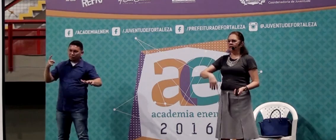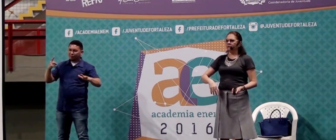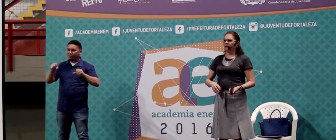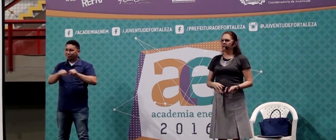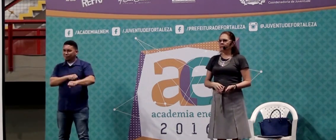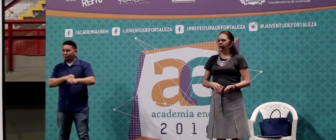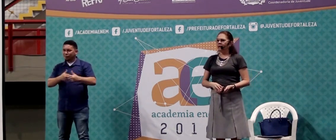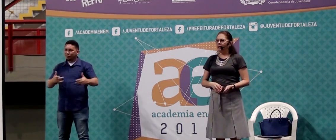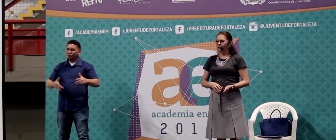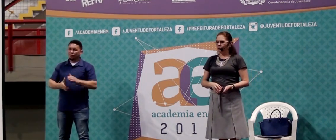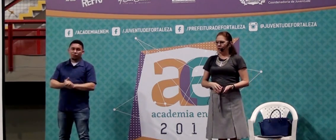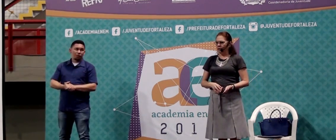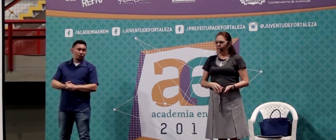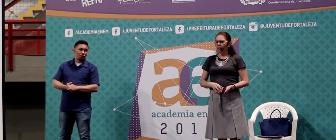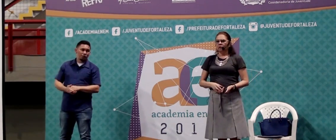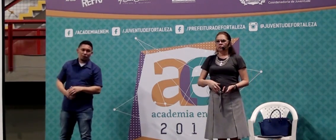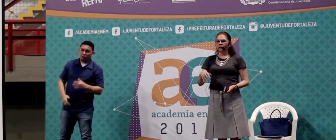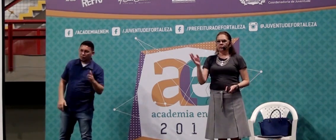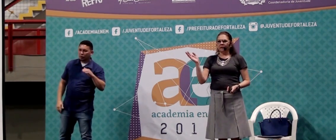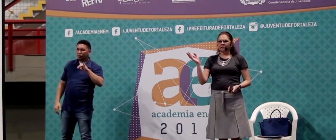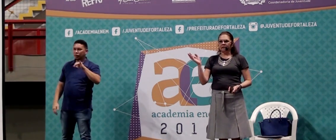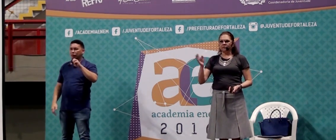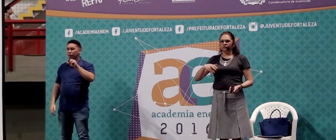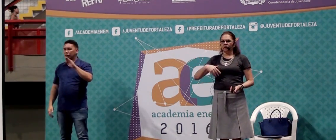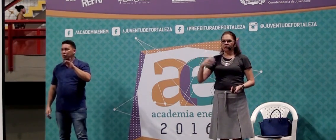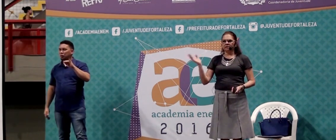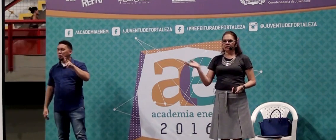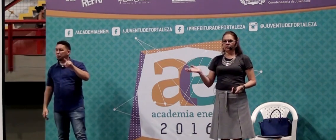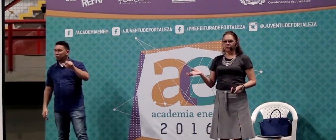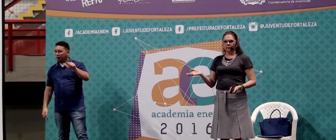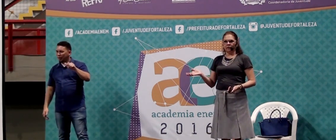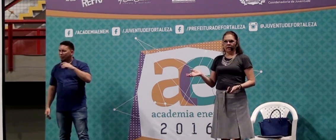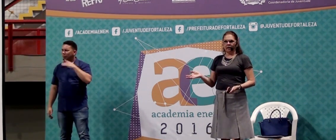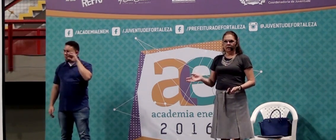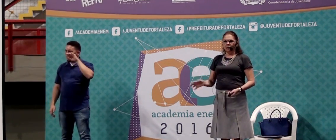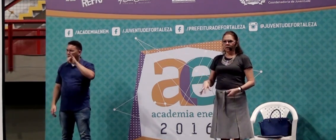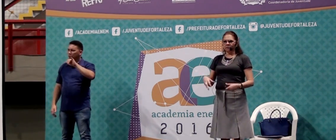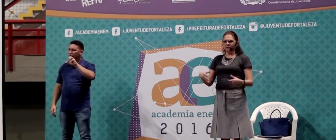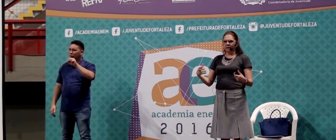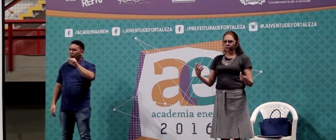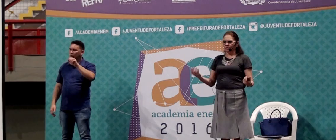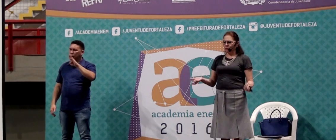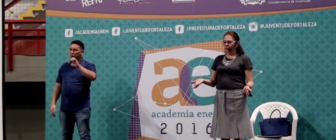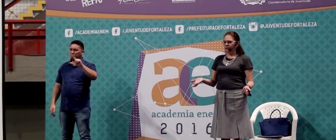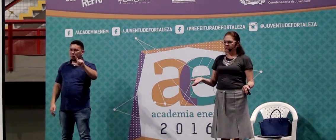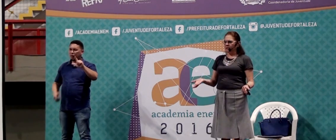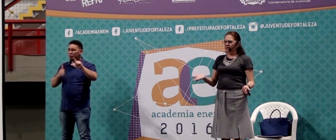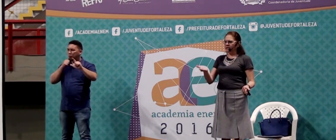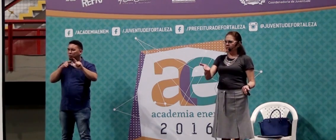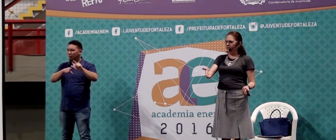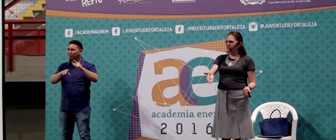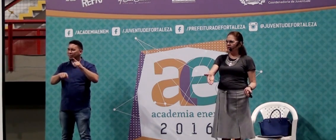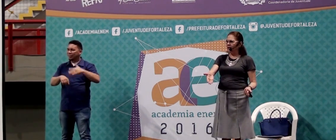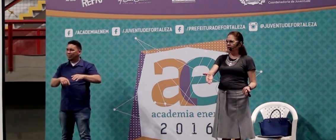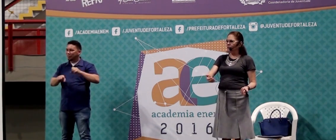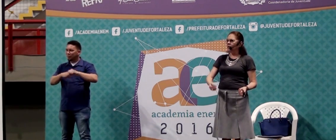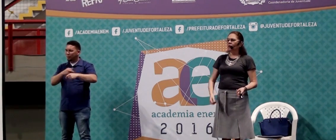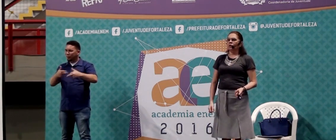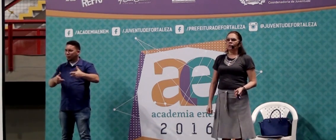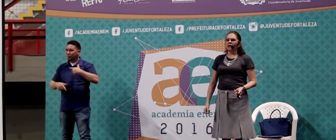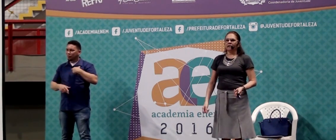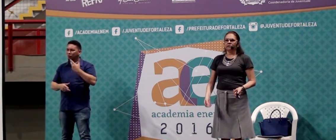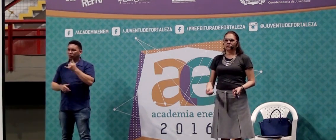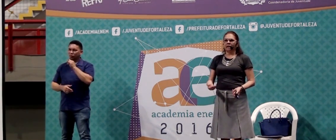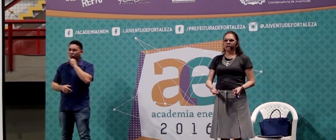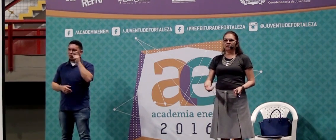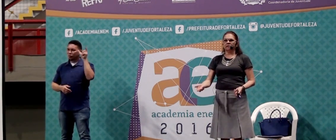dá o caso da Isabela Nardoni. No ano passado, violência contra a mulher. Quantos alunos no Brasil exemplificaram